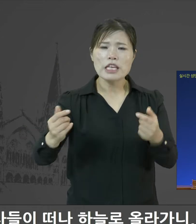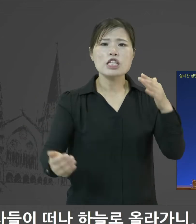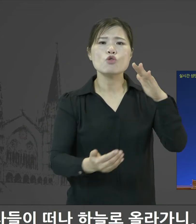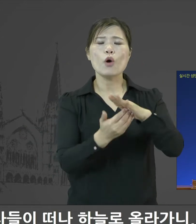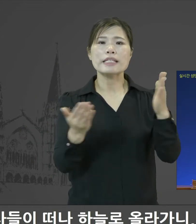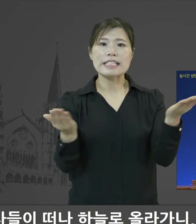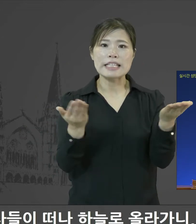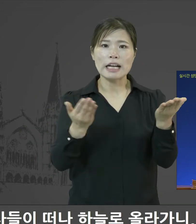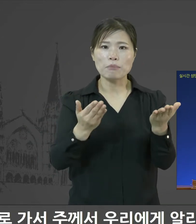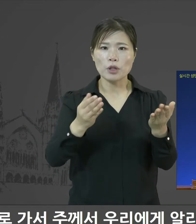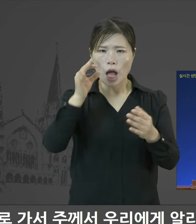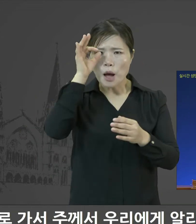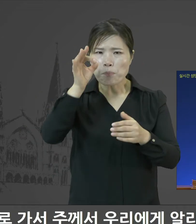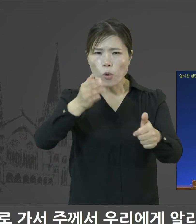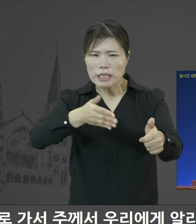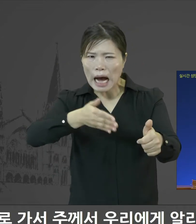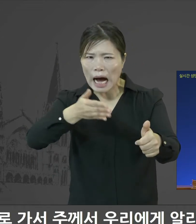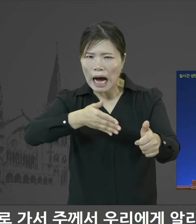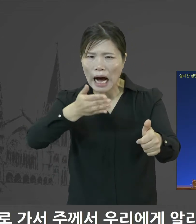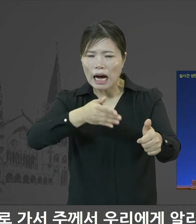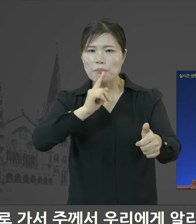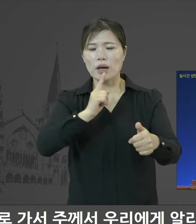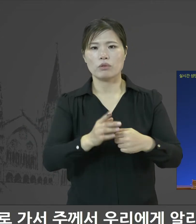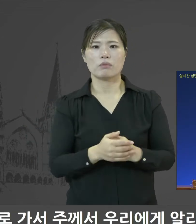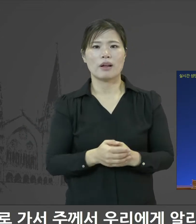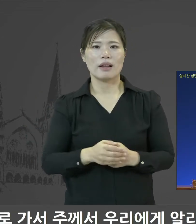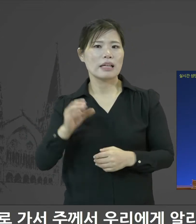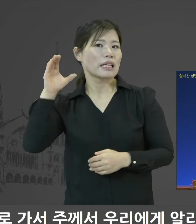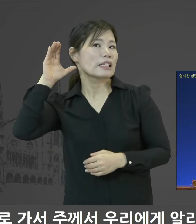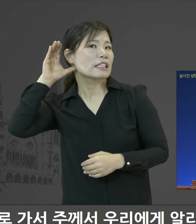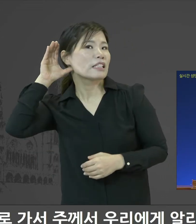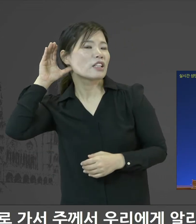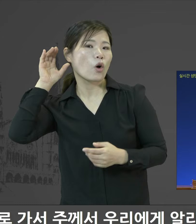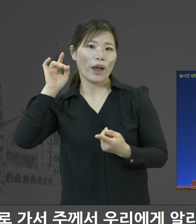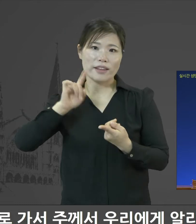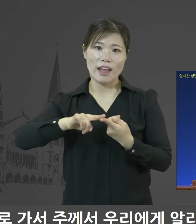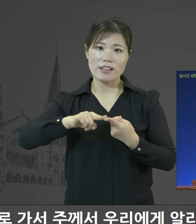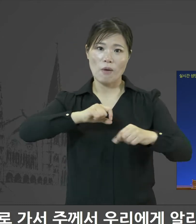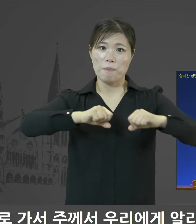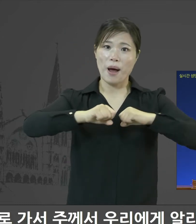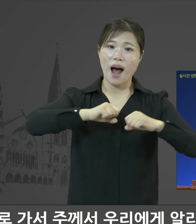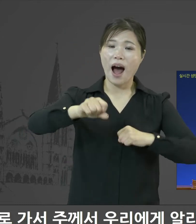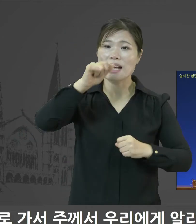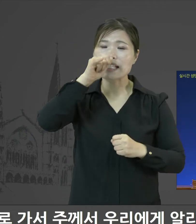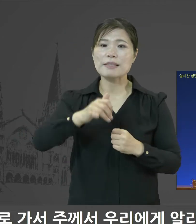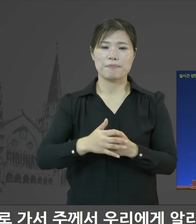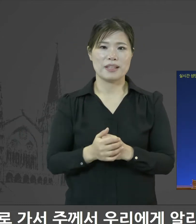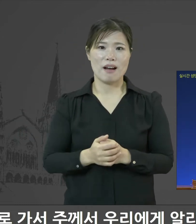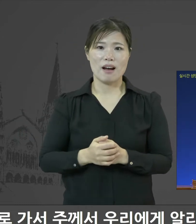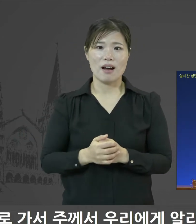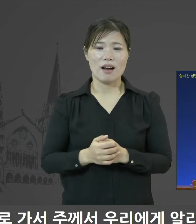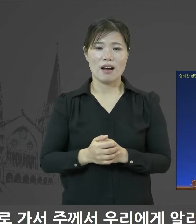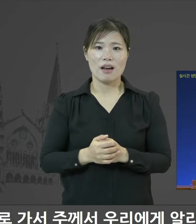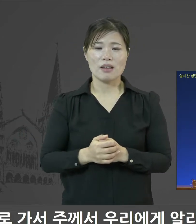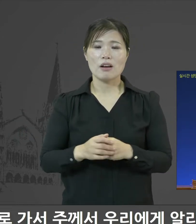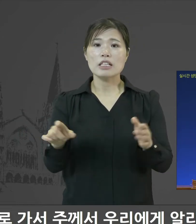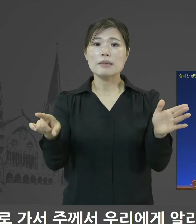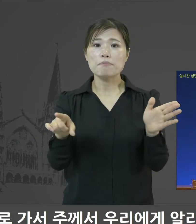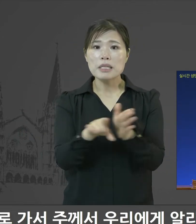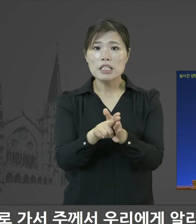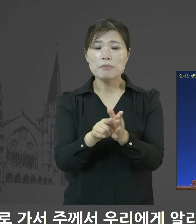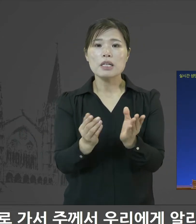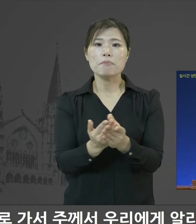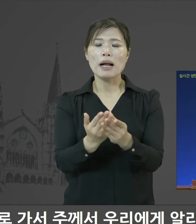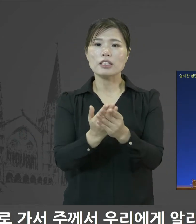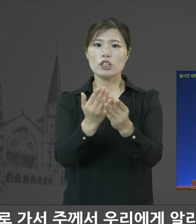일을 보자 하고 들은 거를 보려고 한 겁니다. 여러분, 이게 믿음을 발전시키는